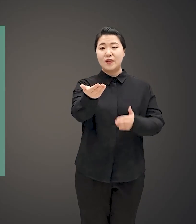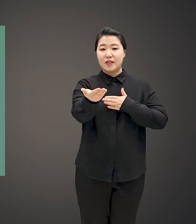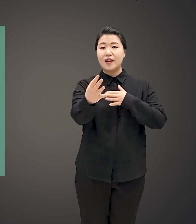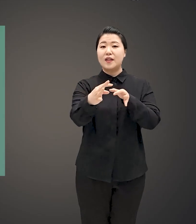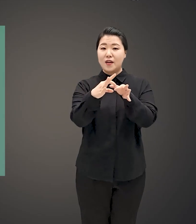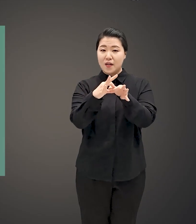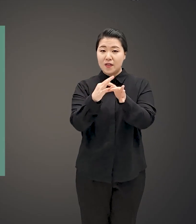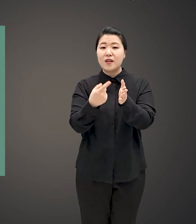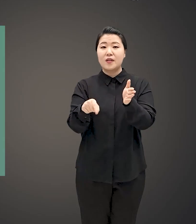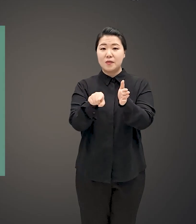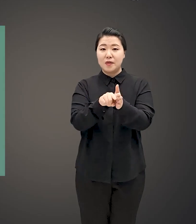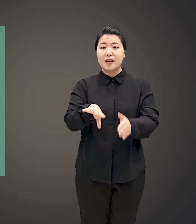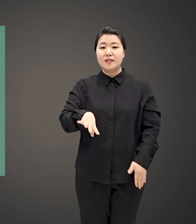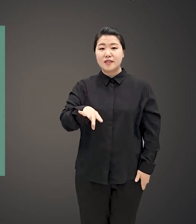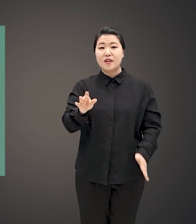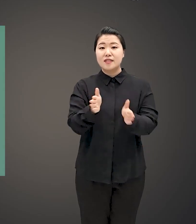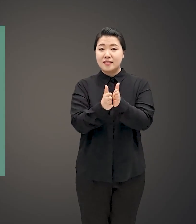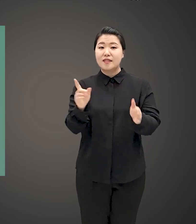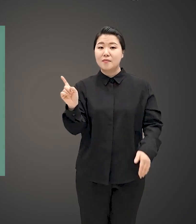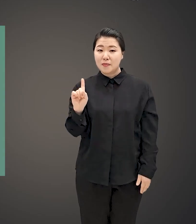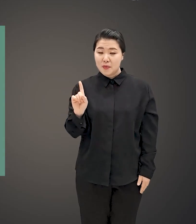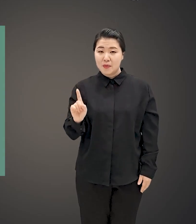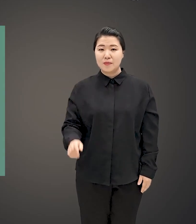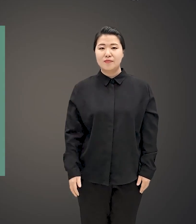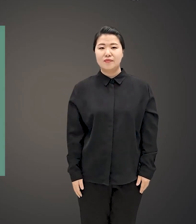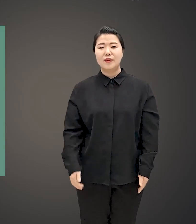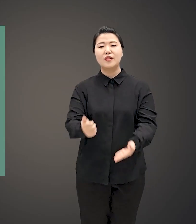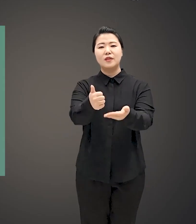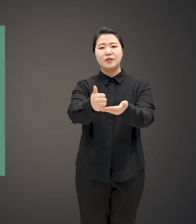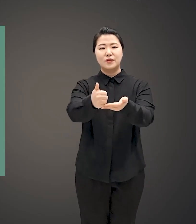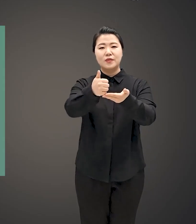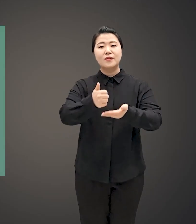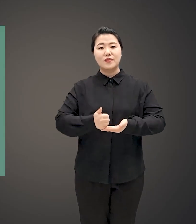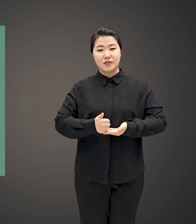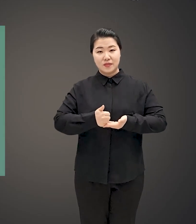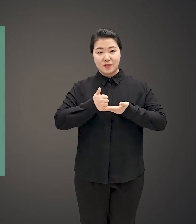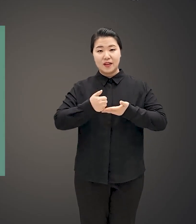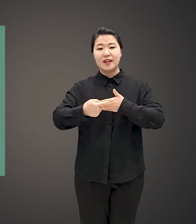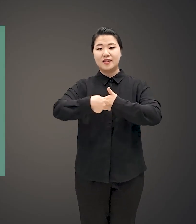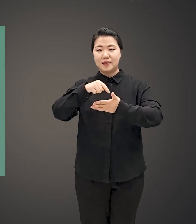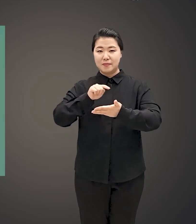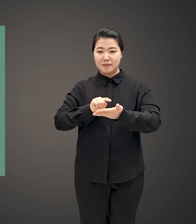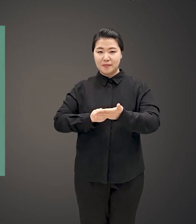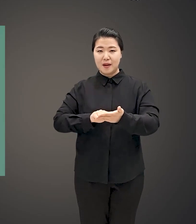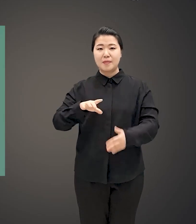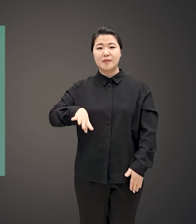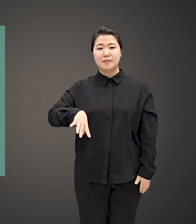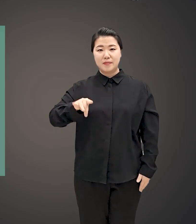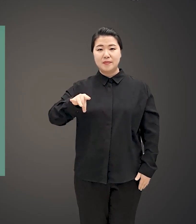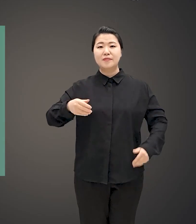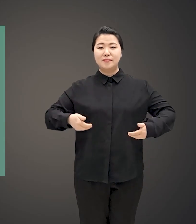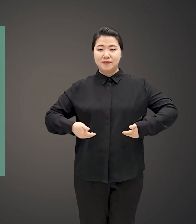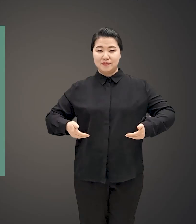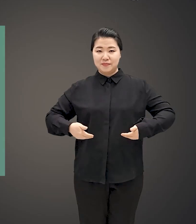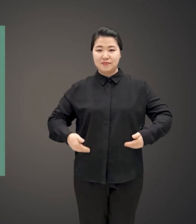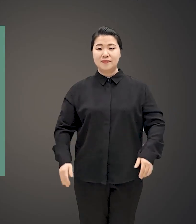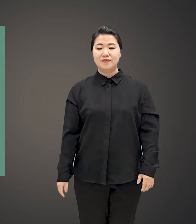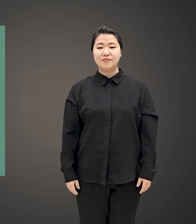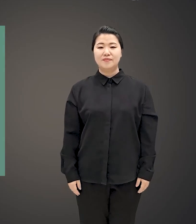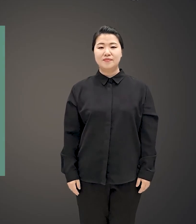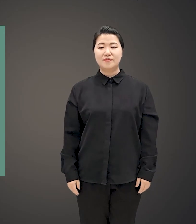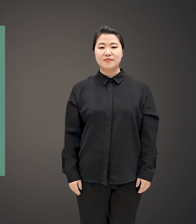너와 내가 우리가 되기 위한 첫 걸음. 그건 서로를 존중하는 관계가 되어야지